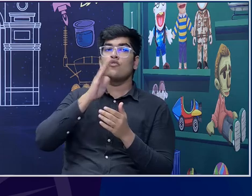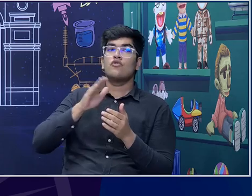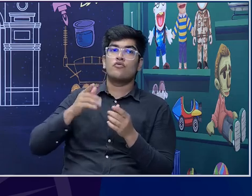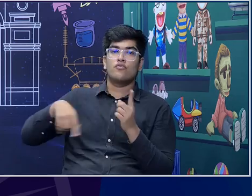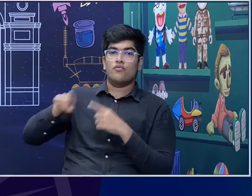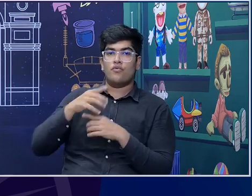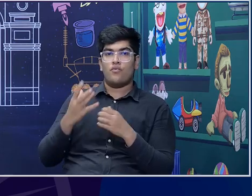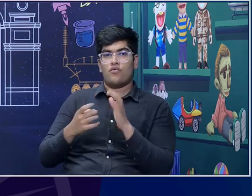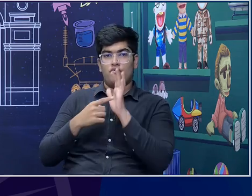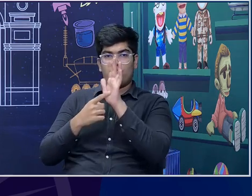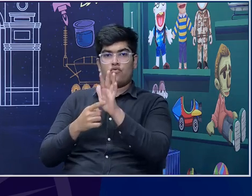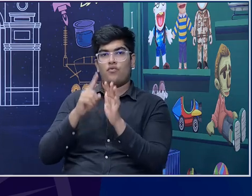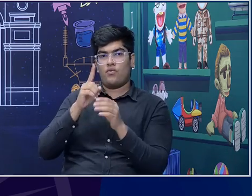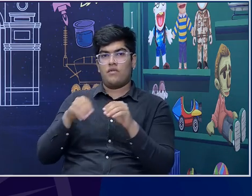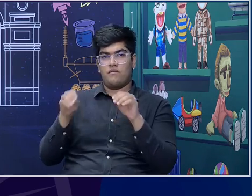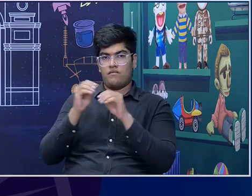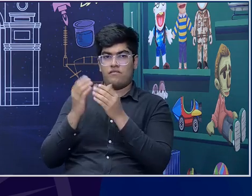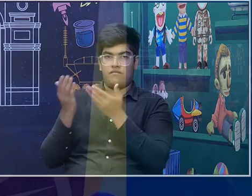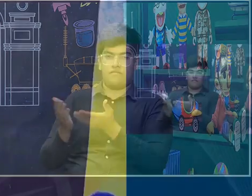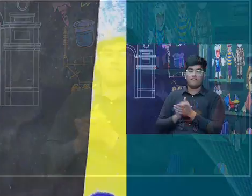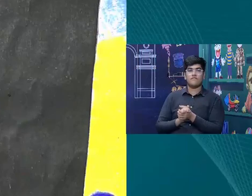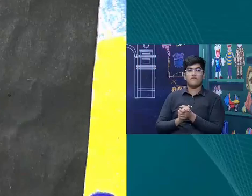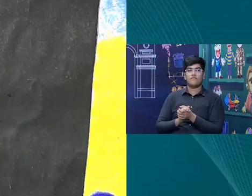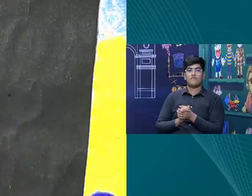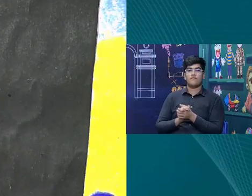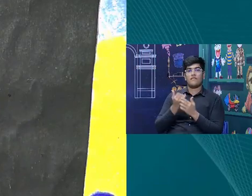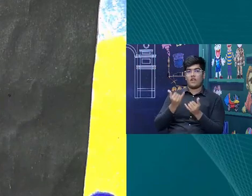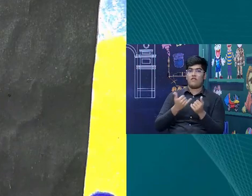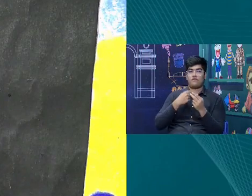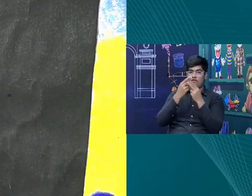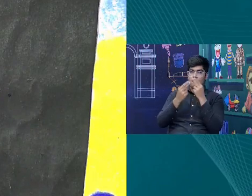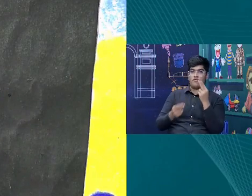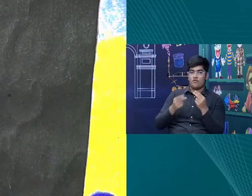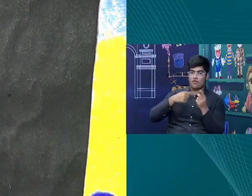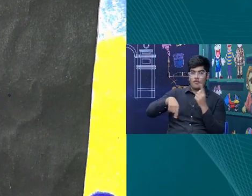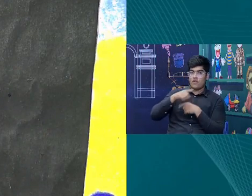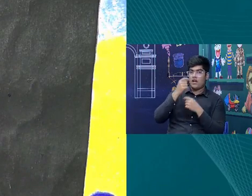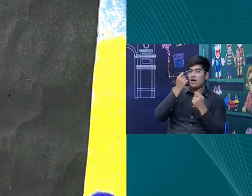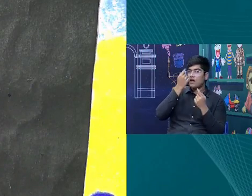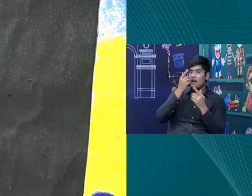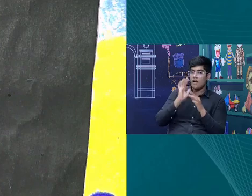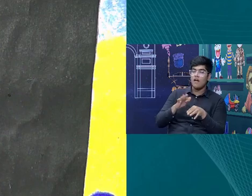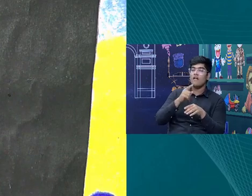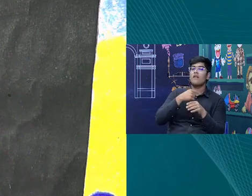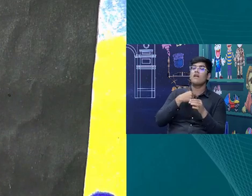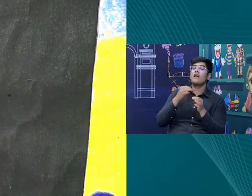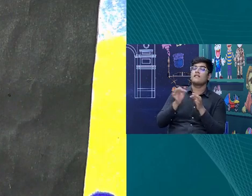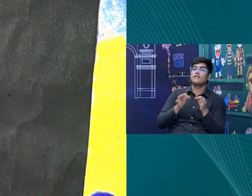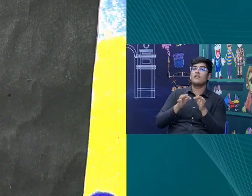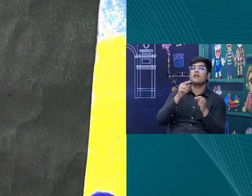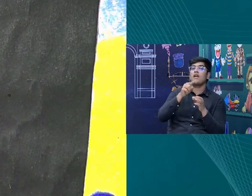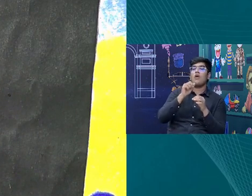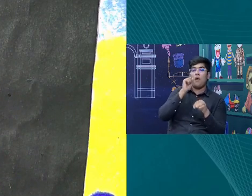सम दिखाने के लिए मां जिससे बच्चों हमने अभी कहानी तो पूरी करी हम ये कुछ चीज़े दिखा रहे हैं कि हमारे जो